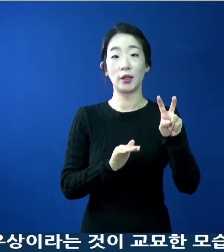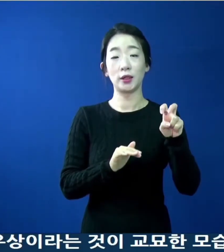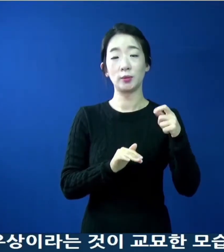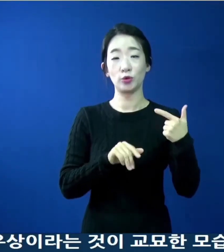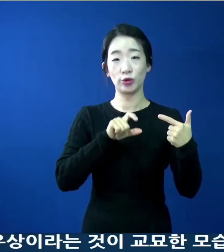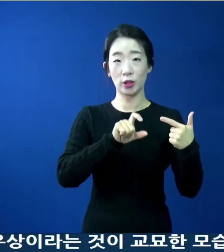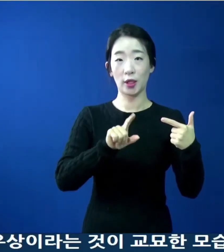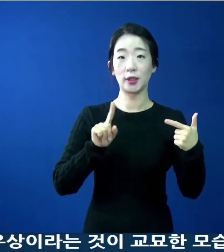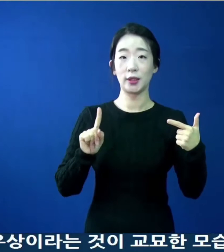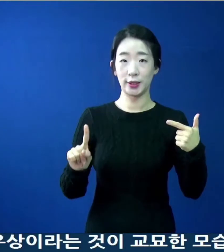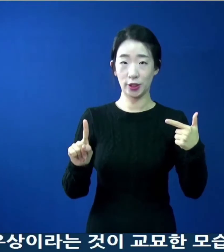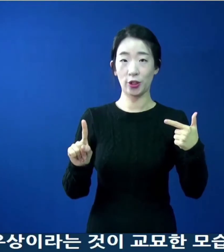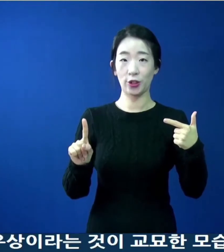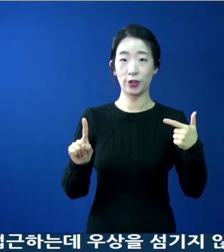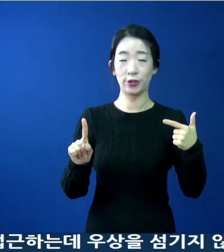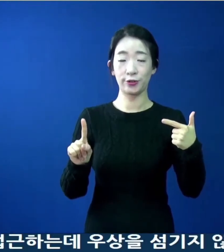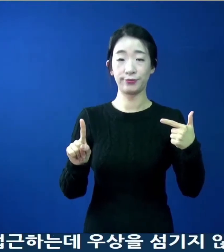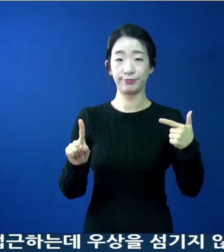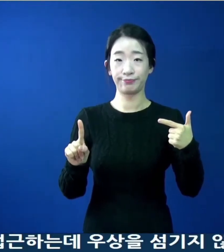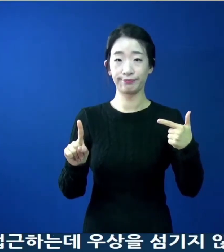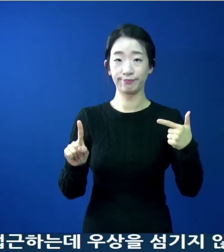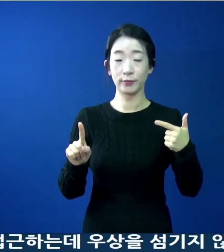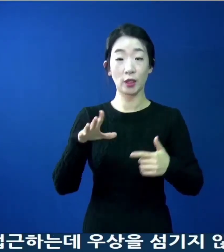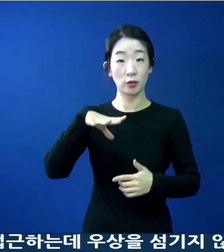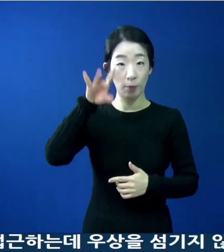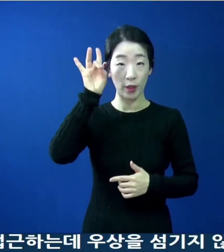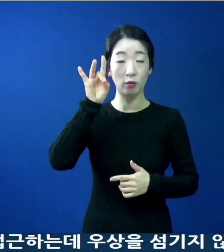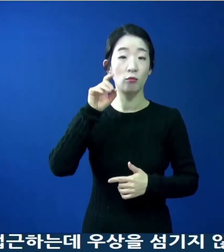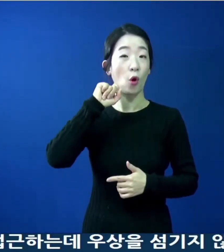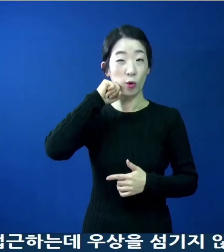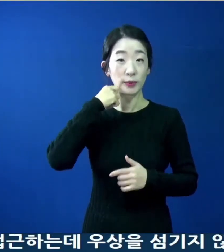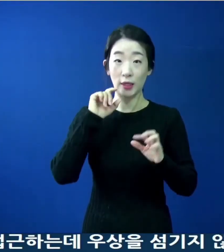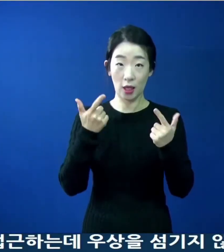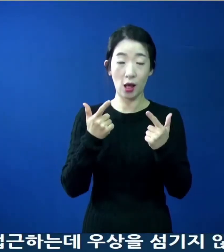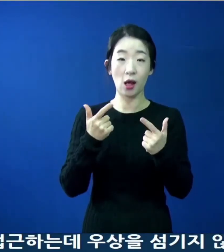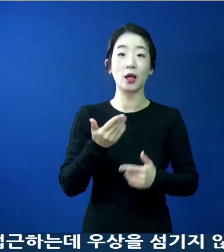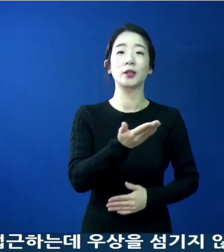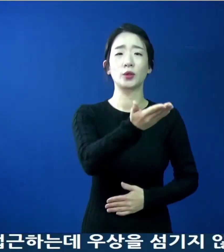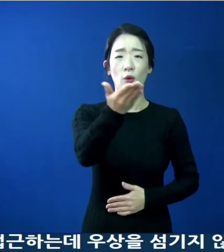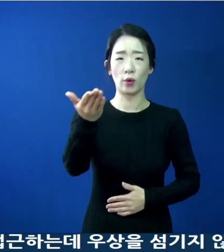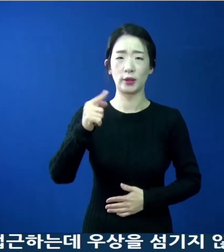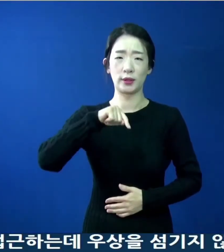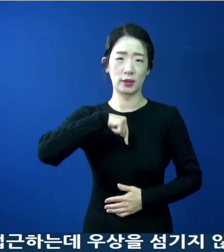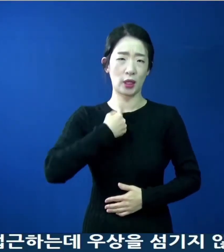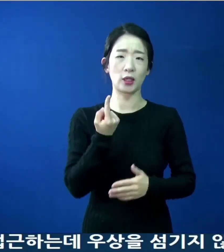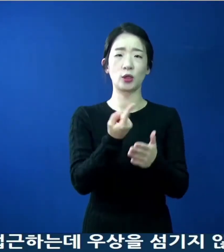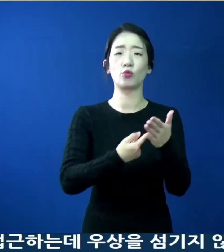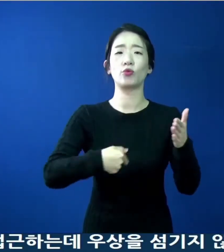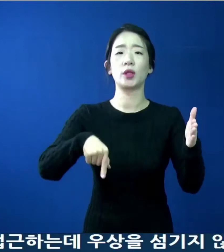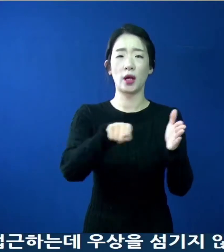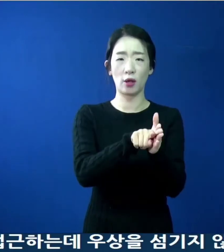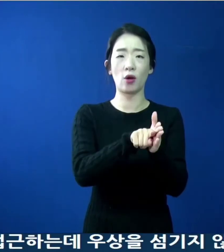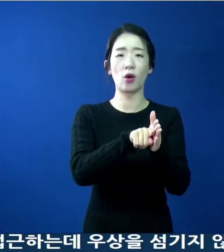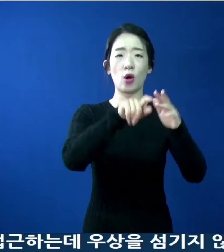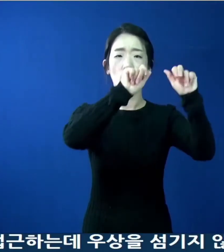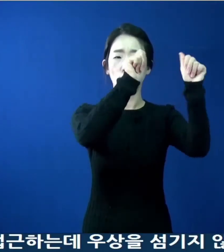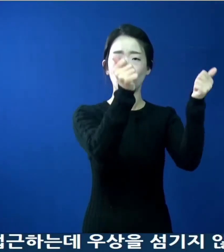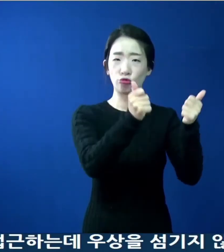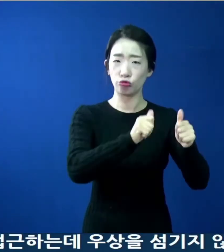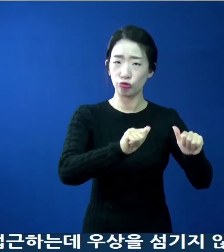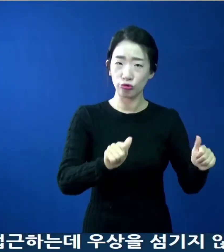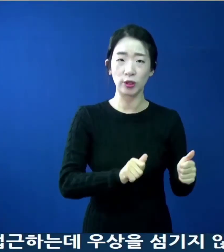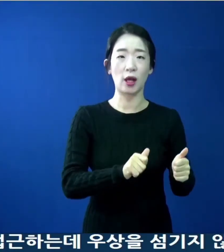나타납니다. 첫 부분은 어려운 부분이 아닙니다. 너희는 자기를 위하여 우상은 스스로 만든